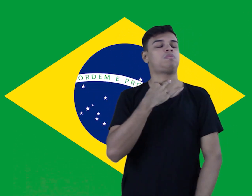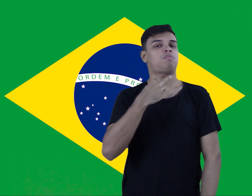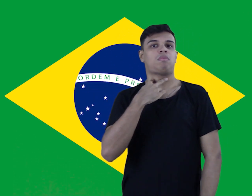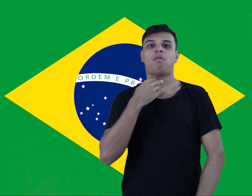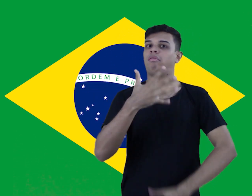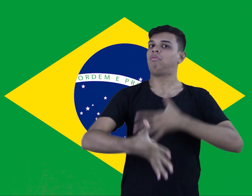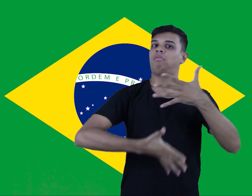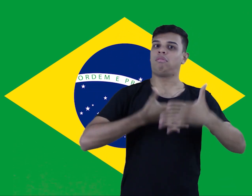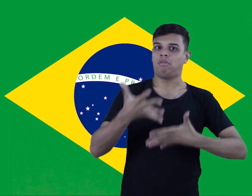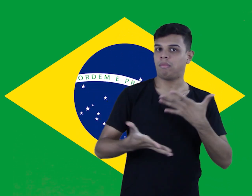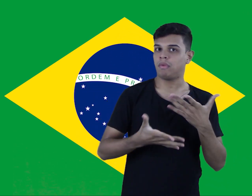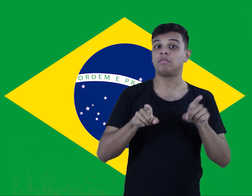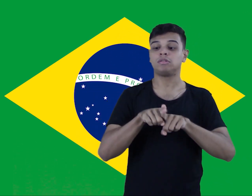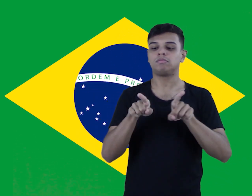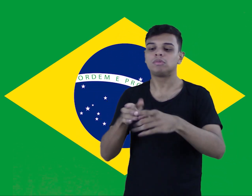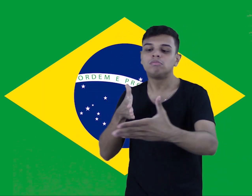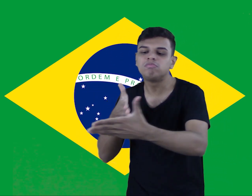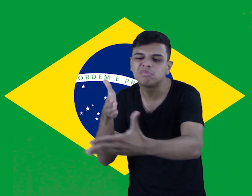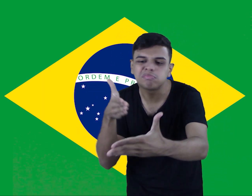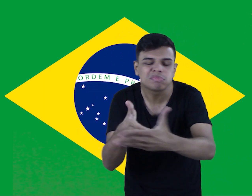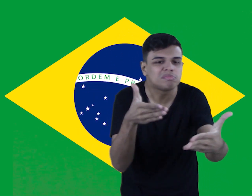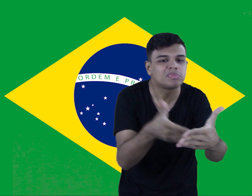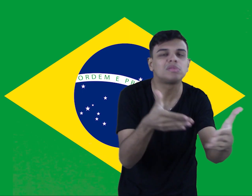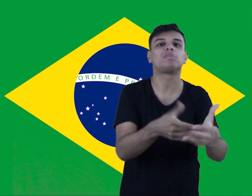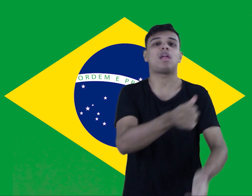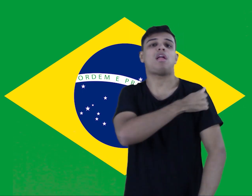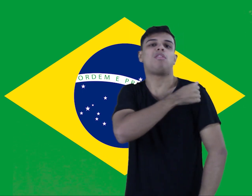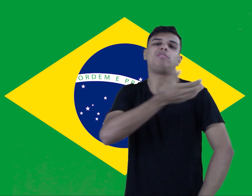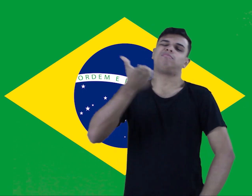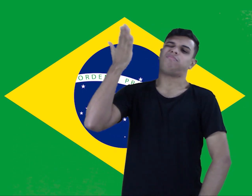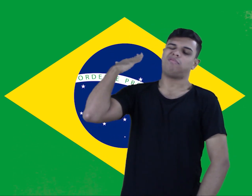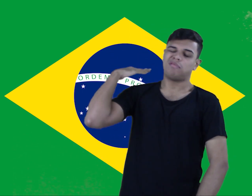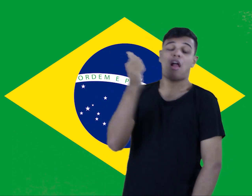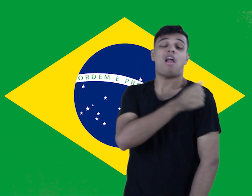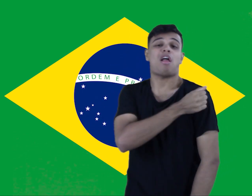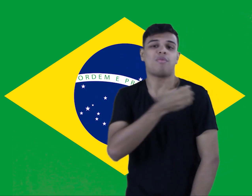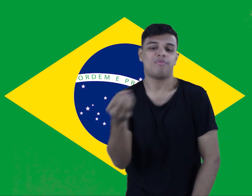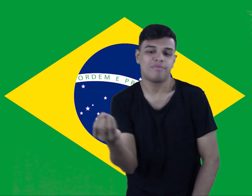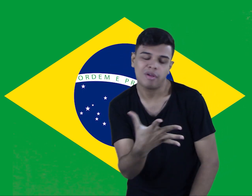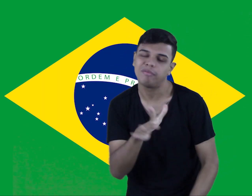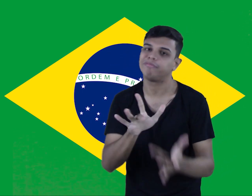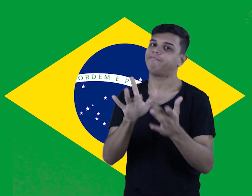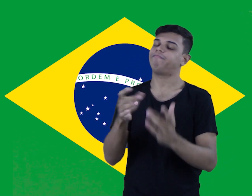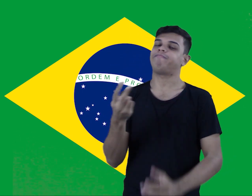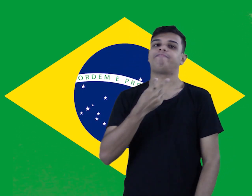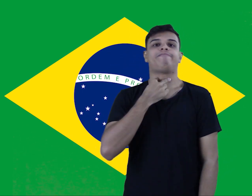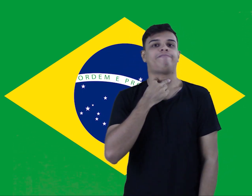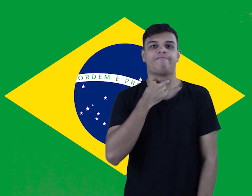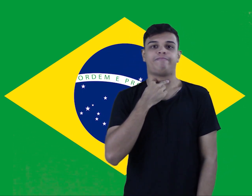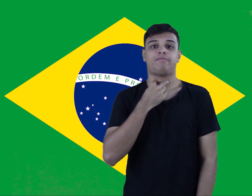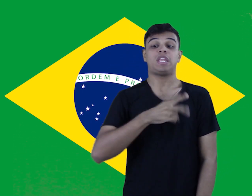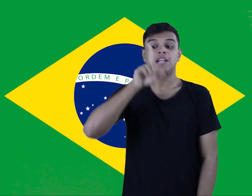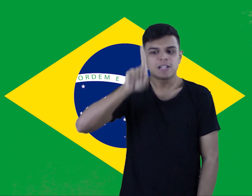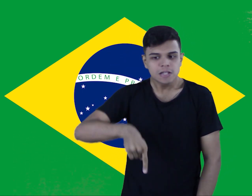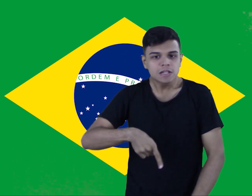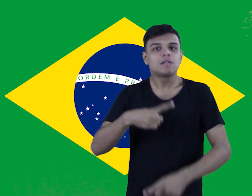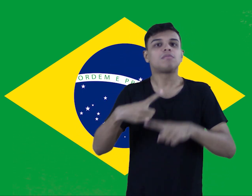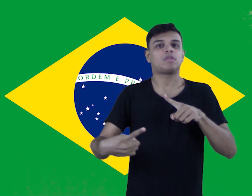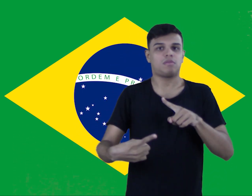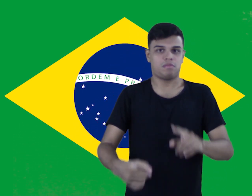Libras, impedindo até mesmo o contato de alunos mais velhos com os novatos. Mesmo com essa proibição,